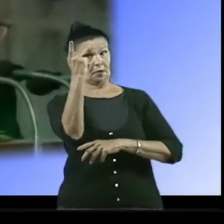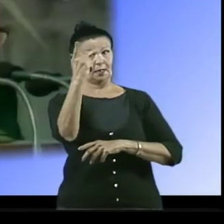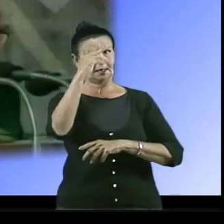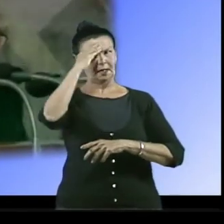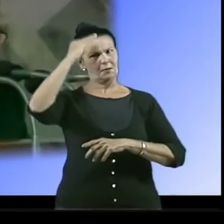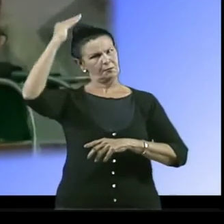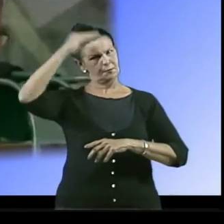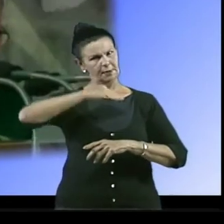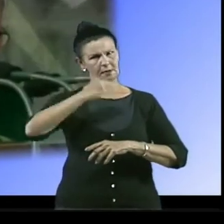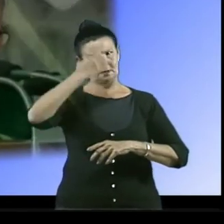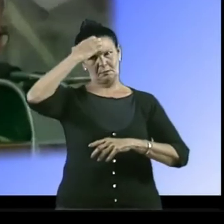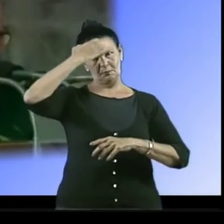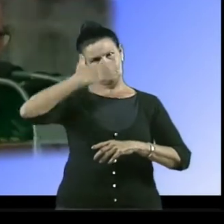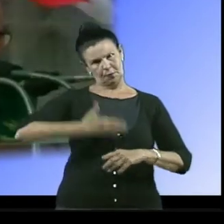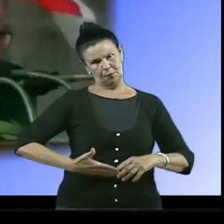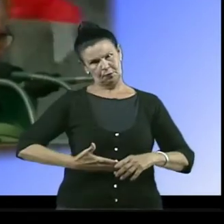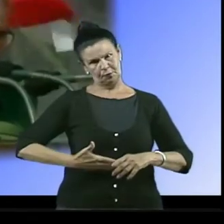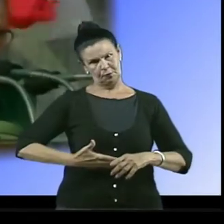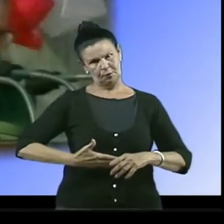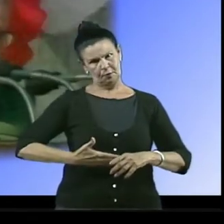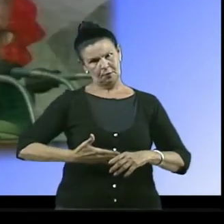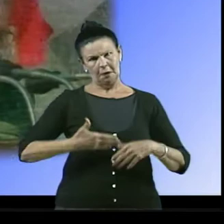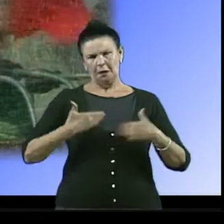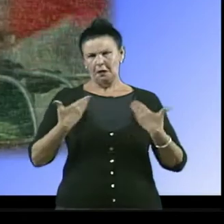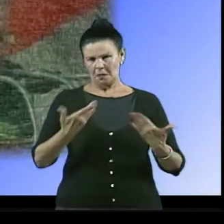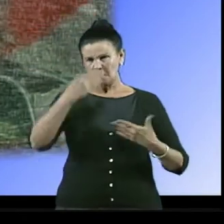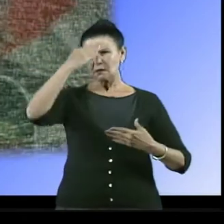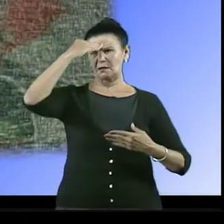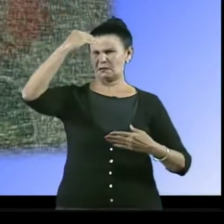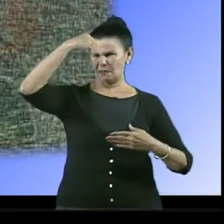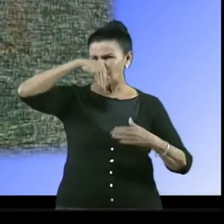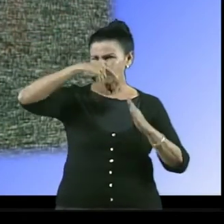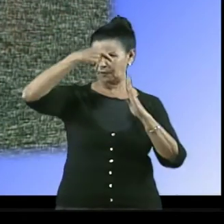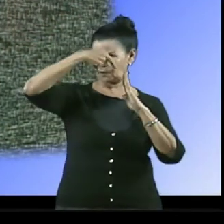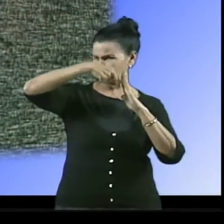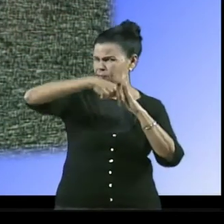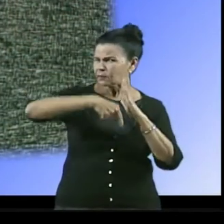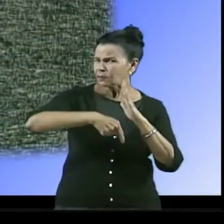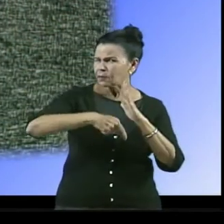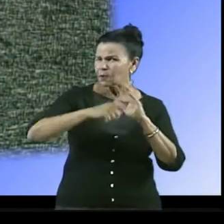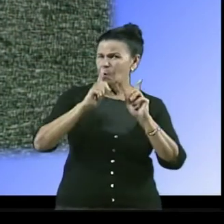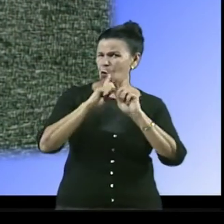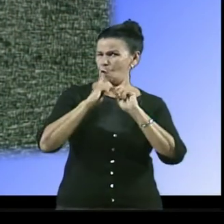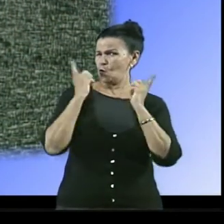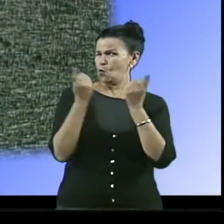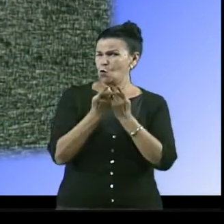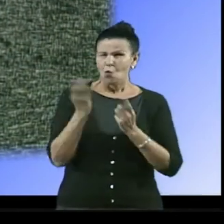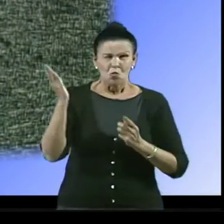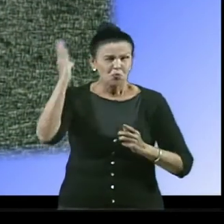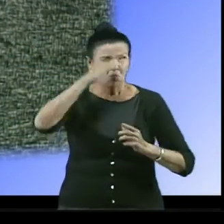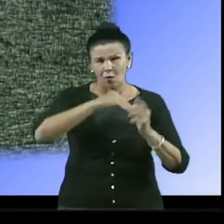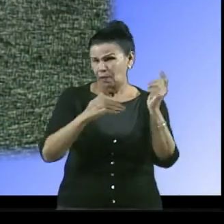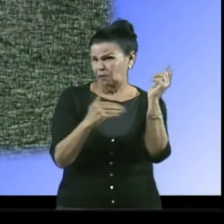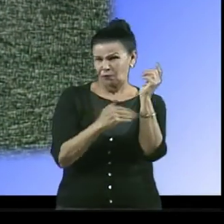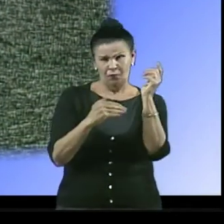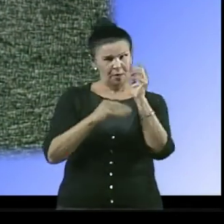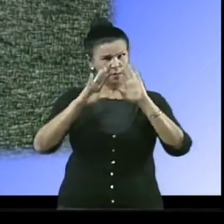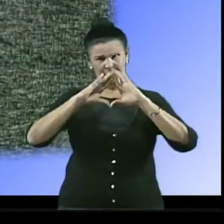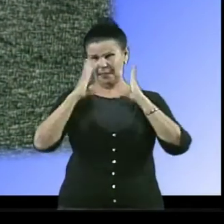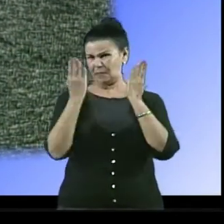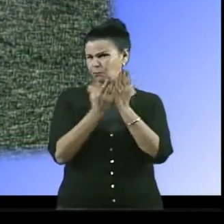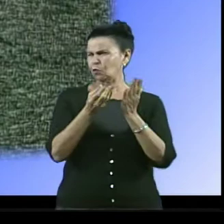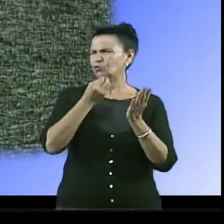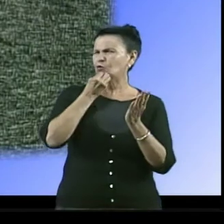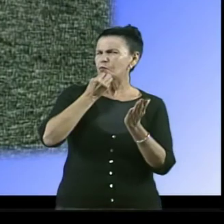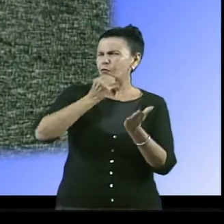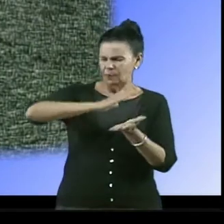principios éticos. Es convicción profunda de que no existe fuerza en el mundo capaz de